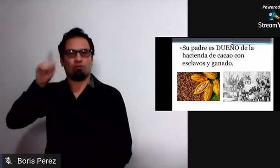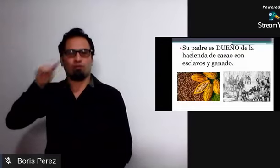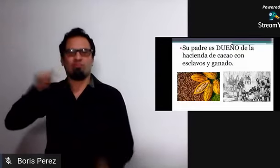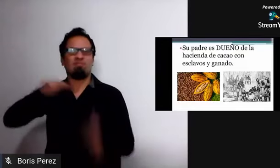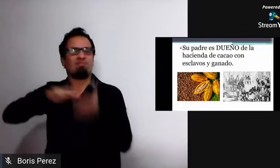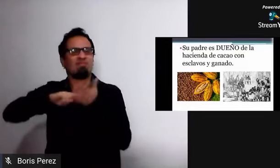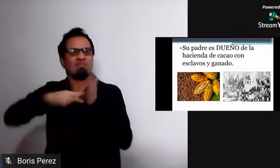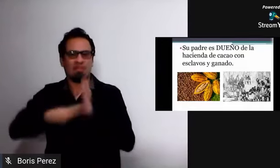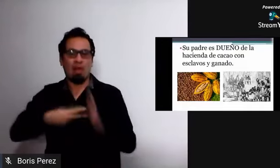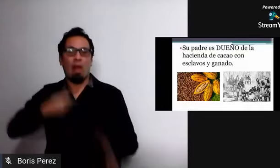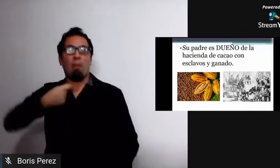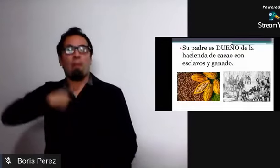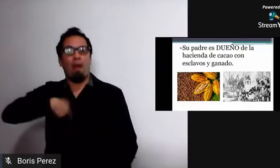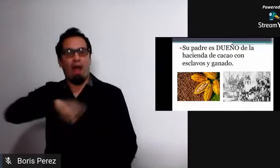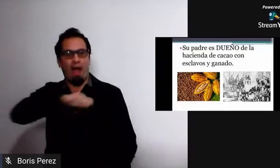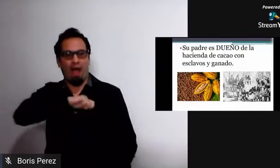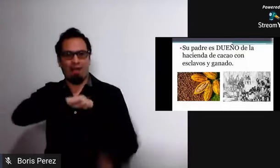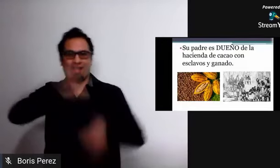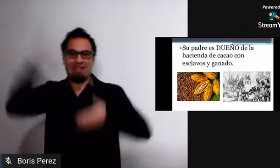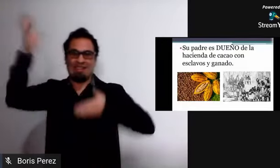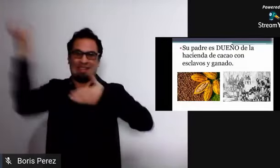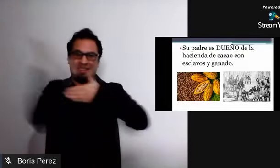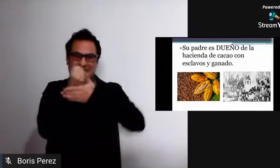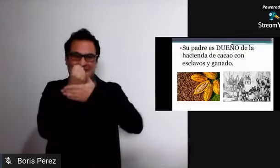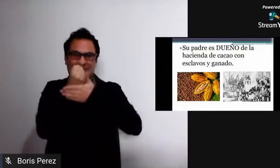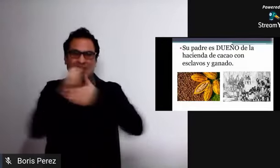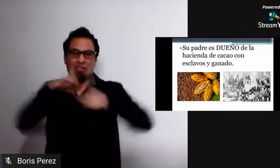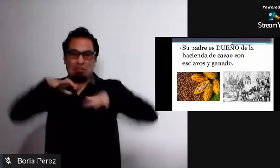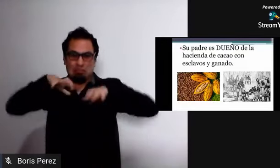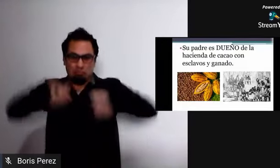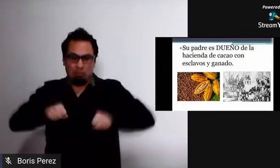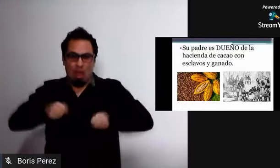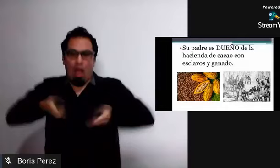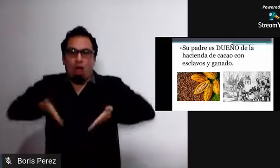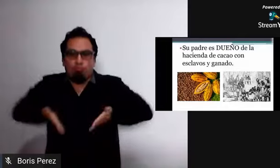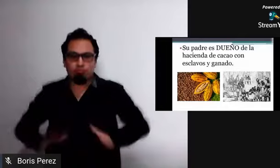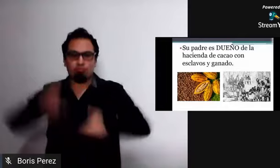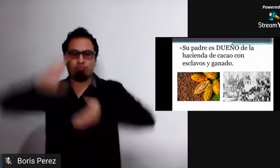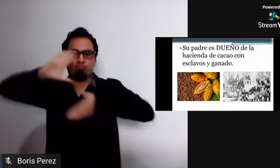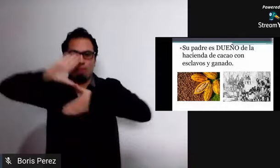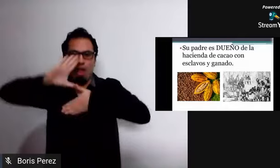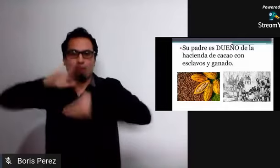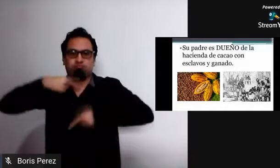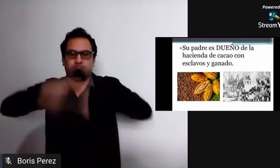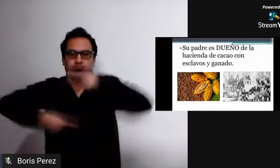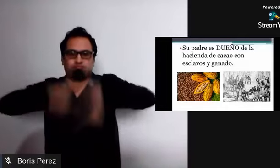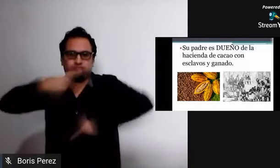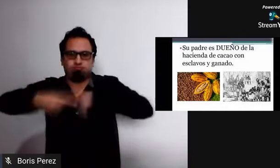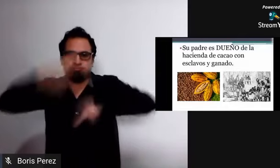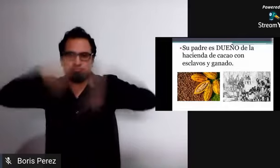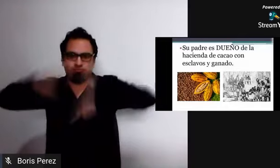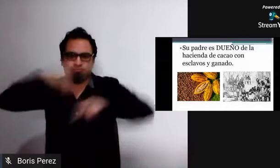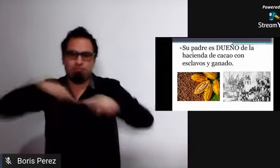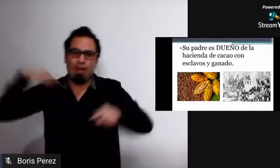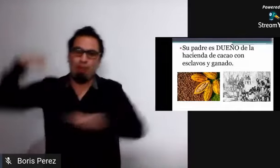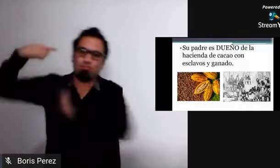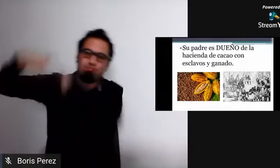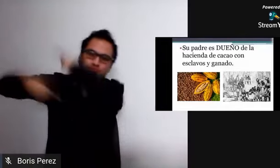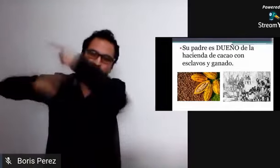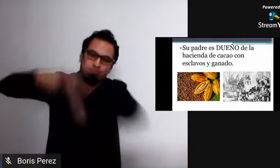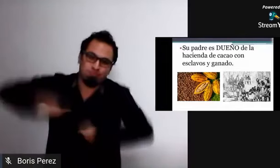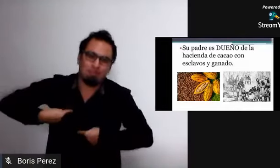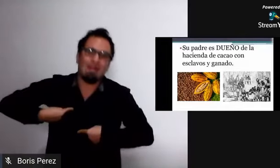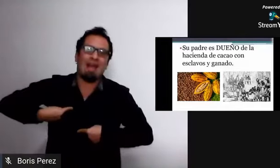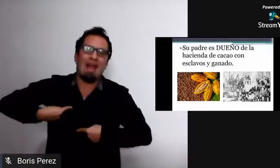ascendencia de indígena o de las comunidades negras, sino de esa mezcla que se